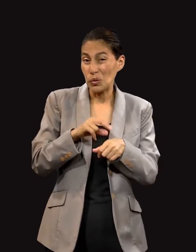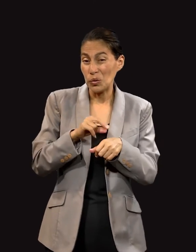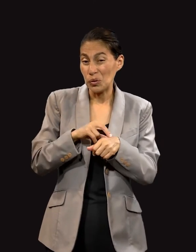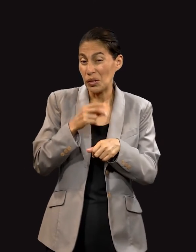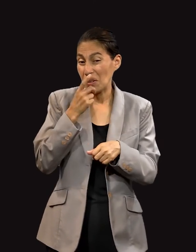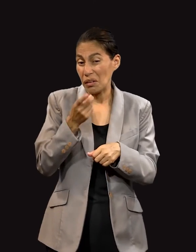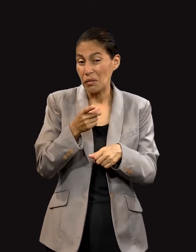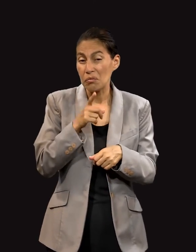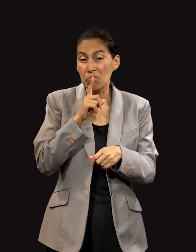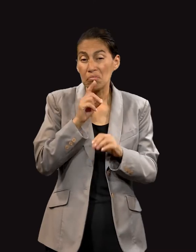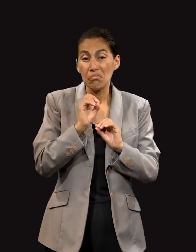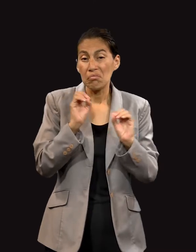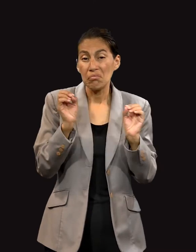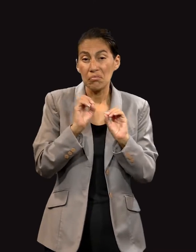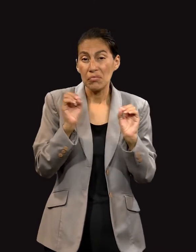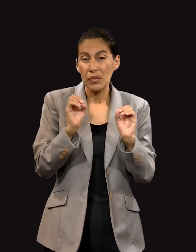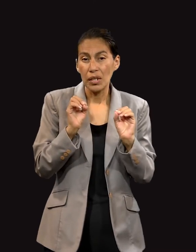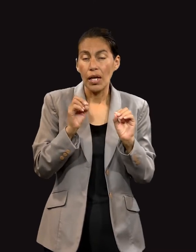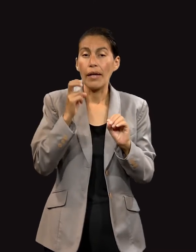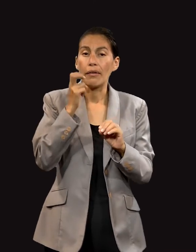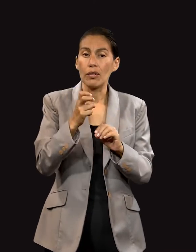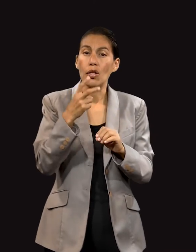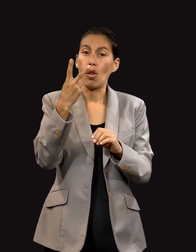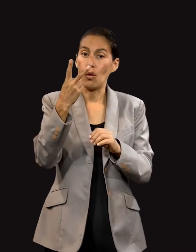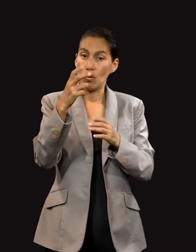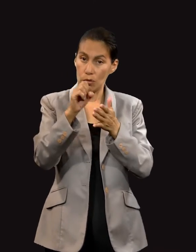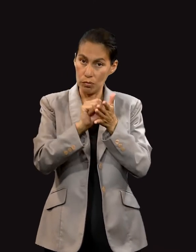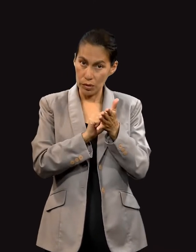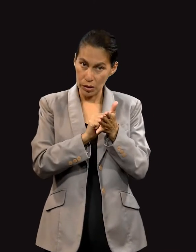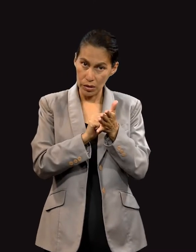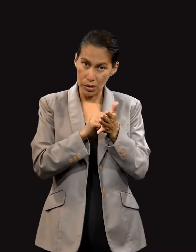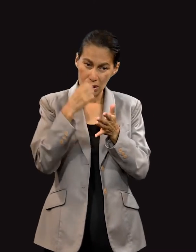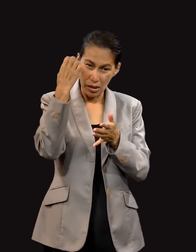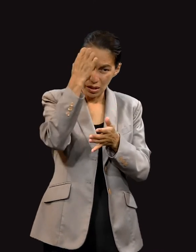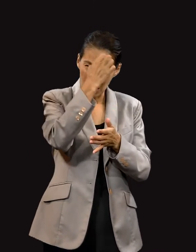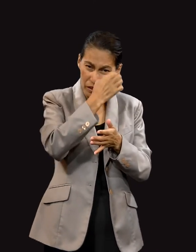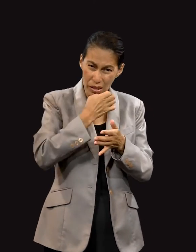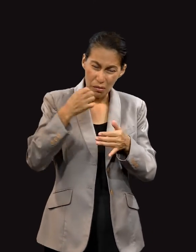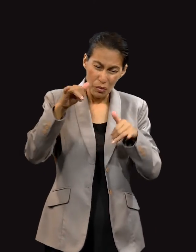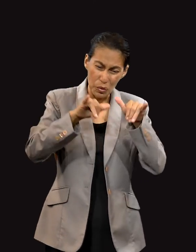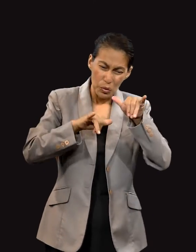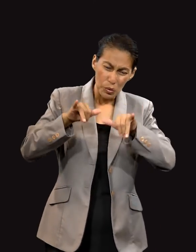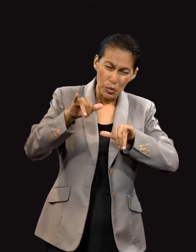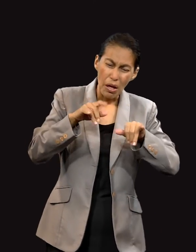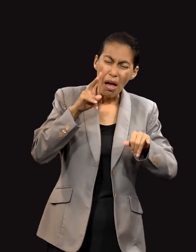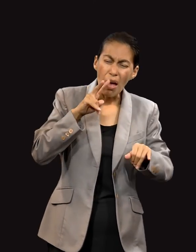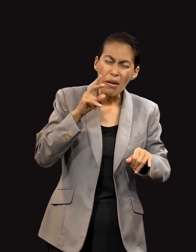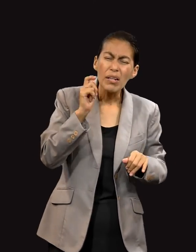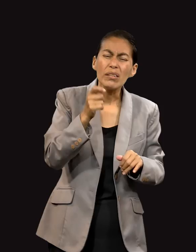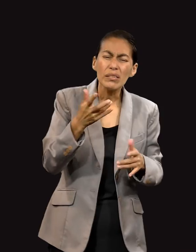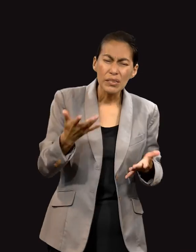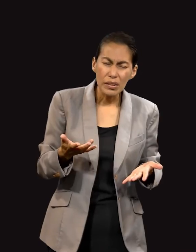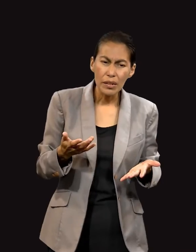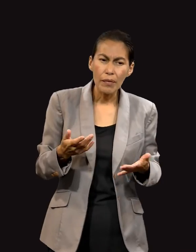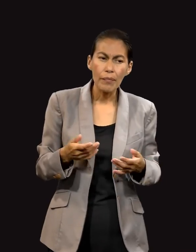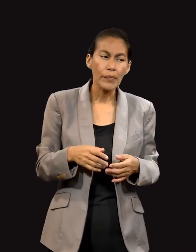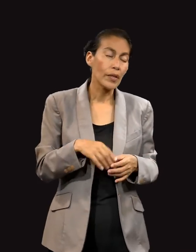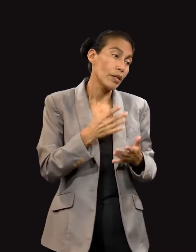Tiene que hacerse los estudios ahora en dos meses a ver si les dicen de qué es esas bolitas. Entonces, pues seguimos